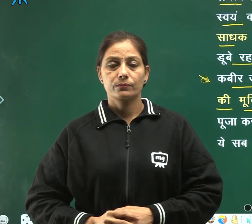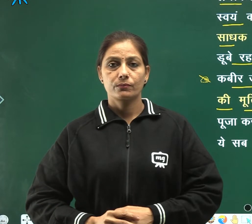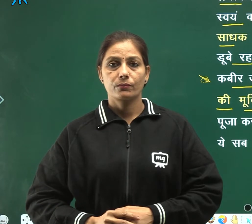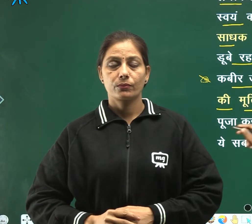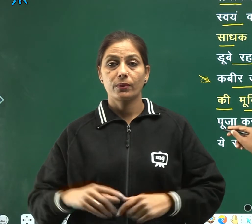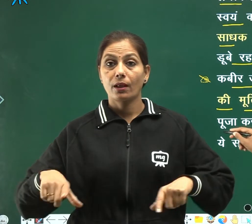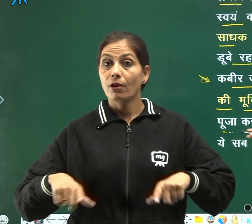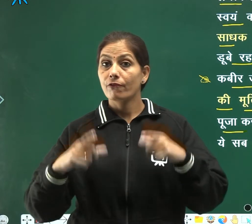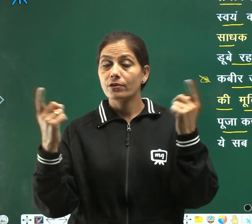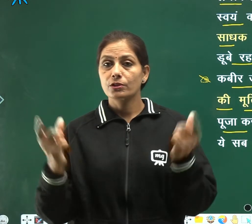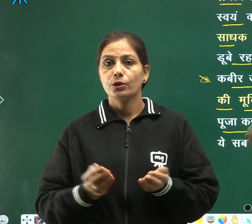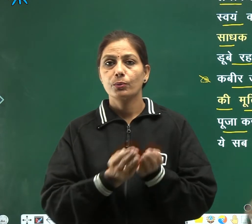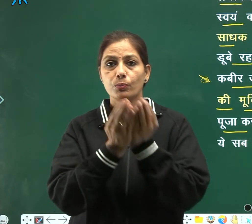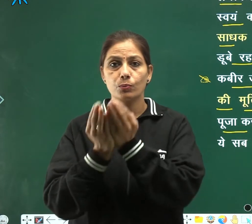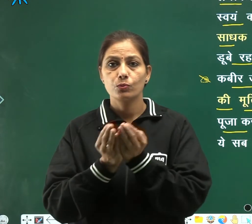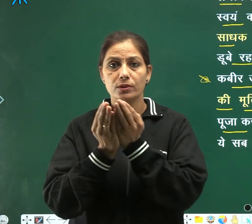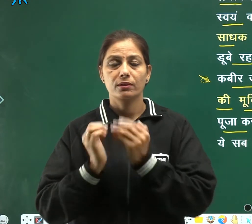वृक्षों की पूजा करना,